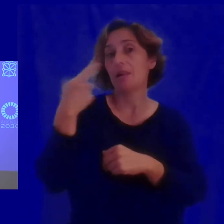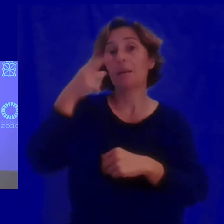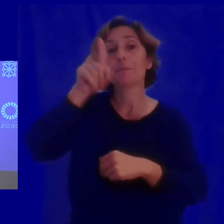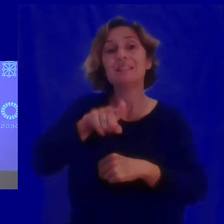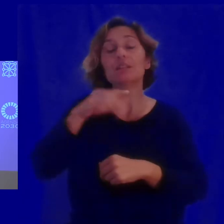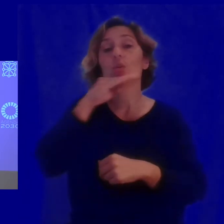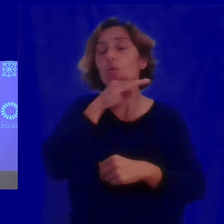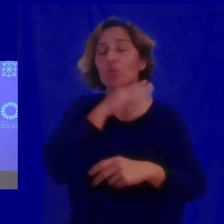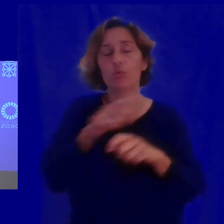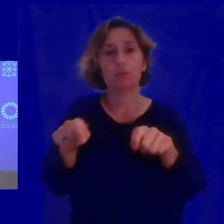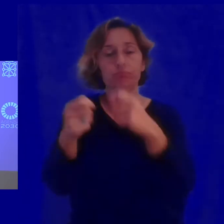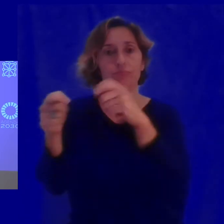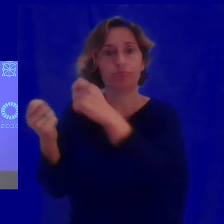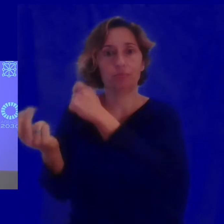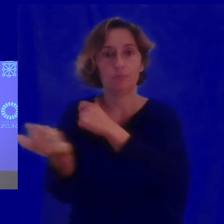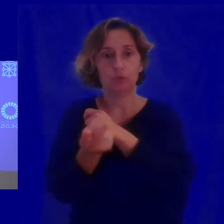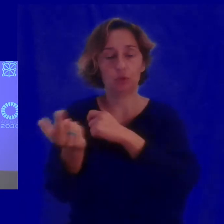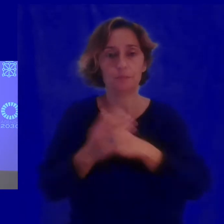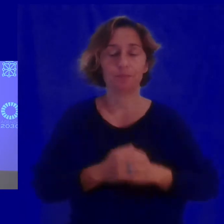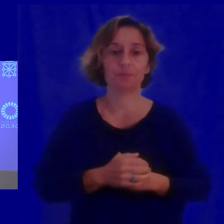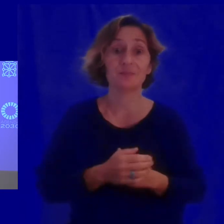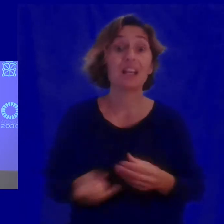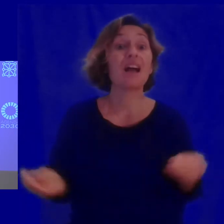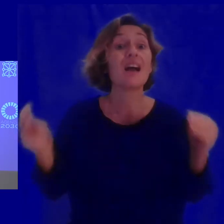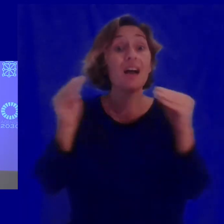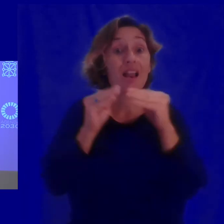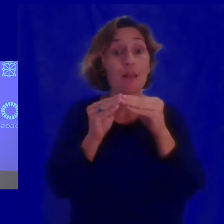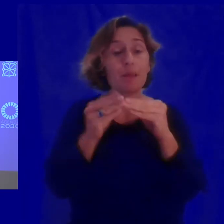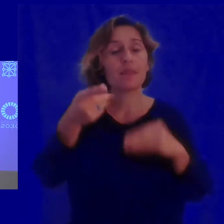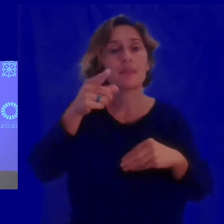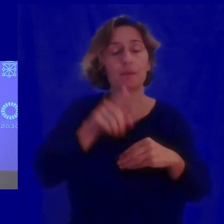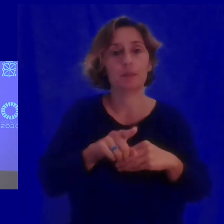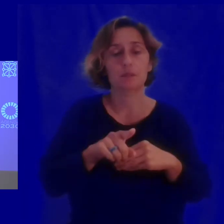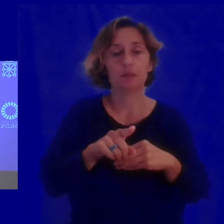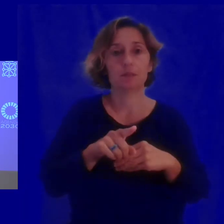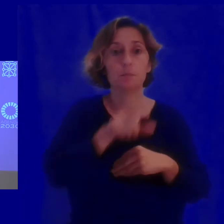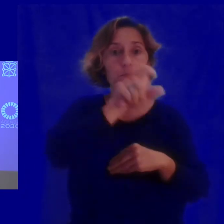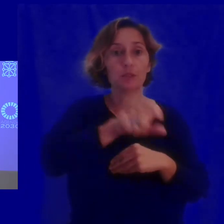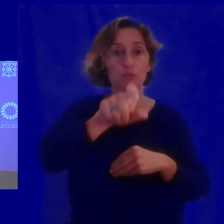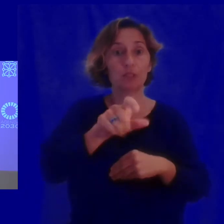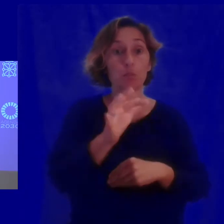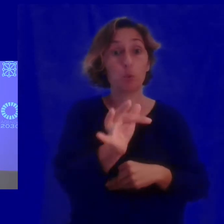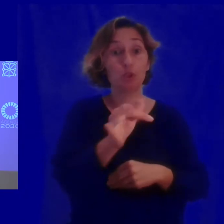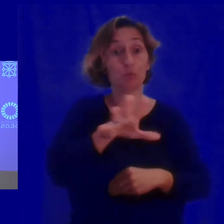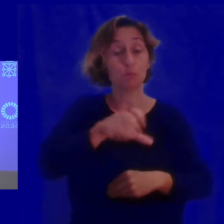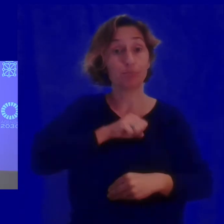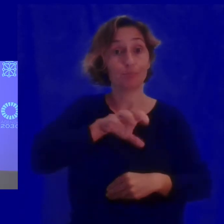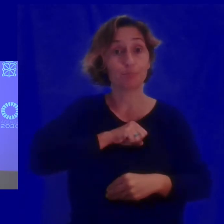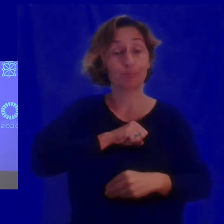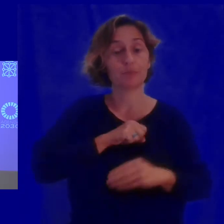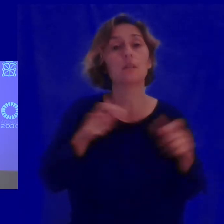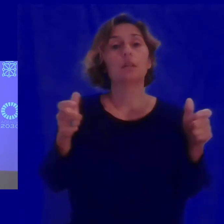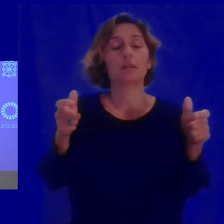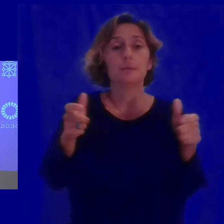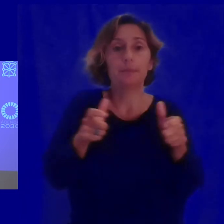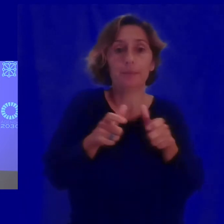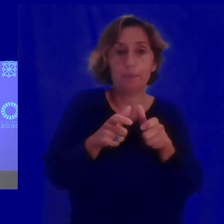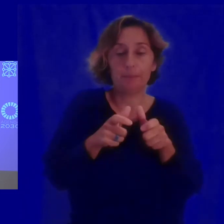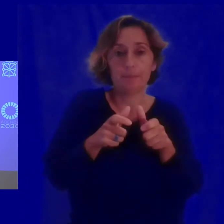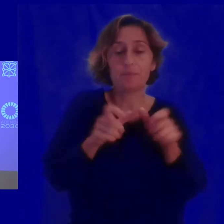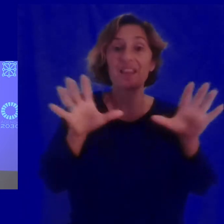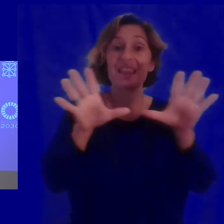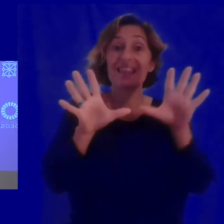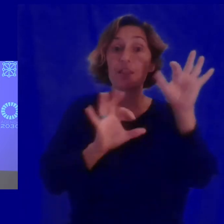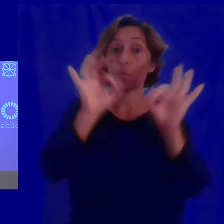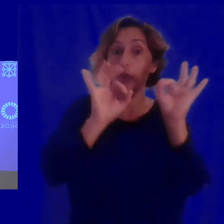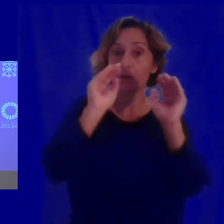octubre. En paralelo, se ha dado un descenso de la positividad, por debajo ya varios días del 10%. Como les he